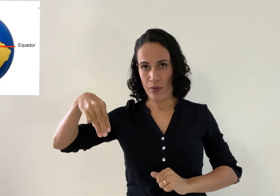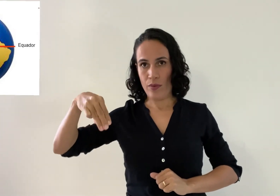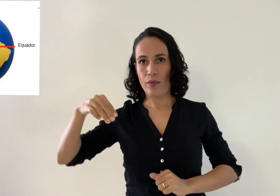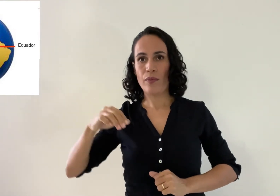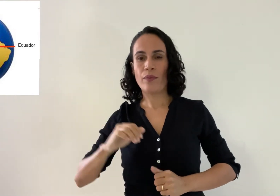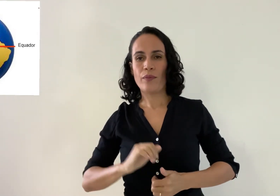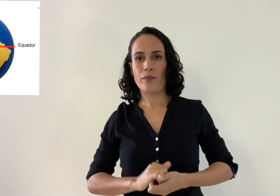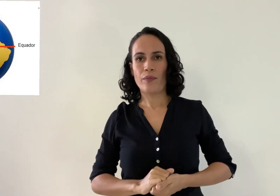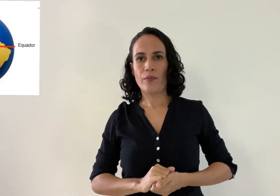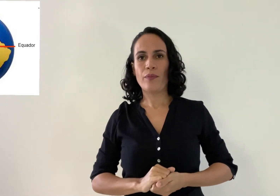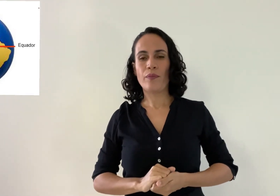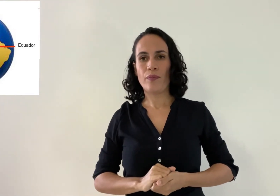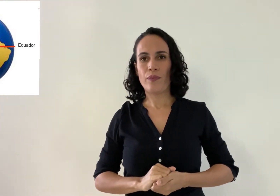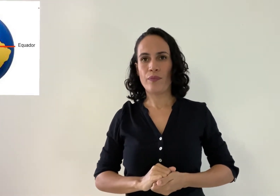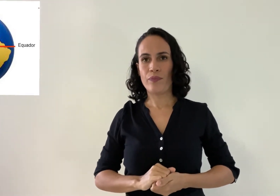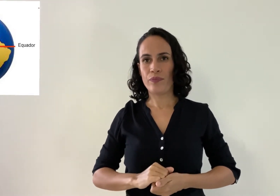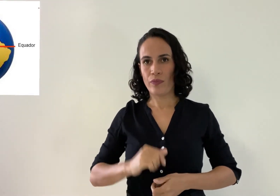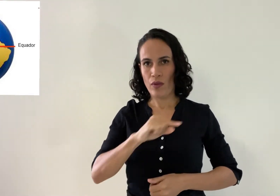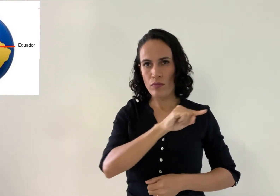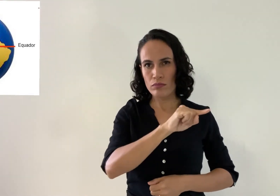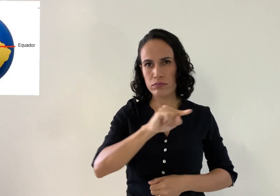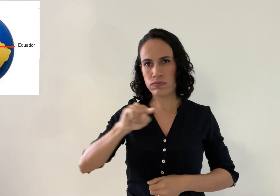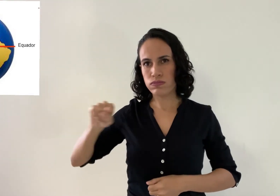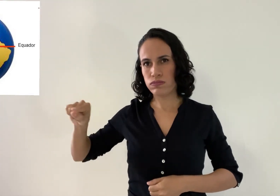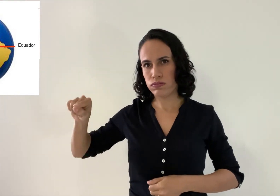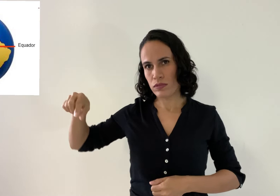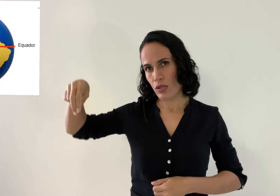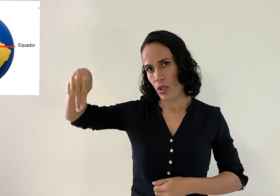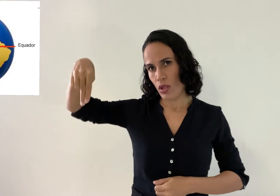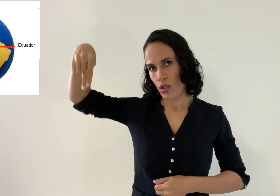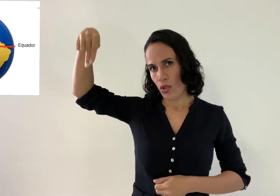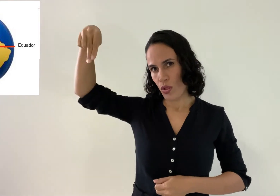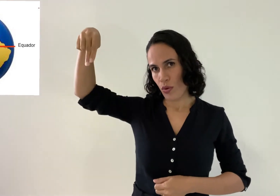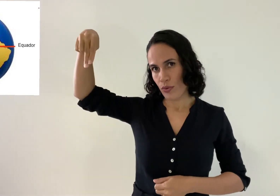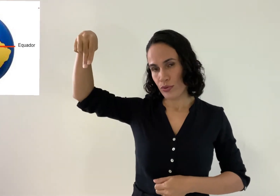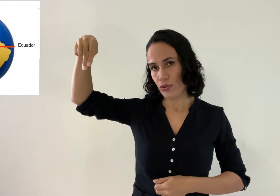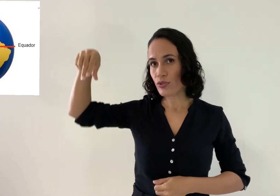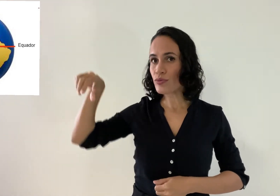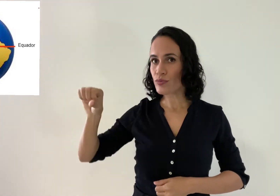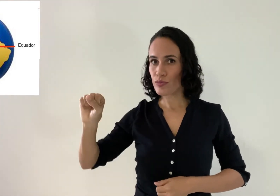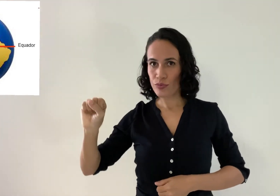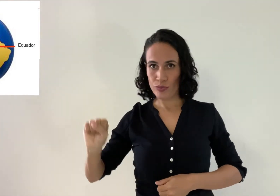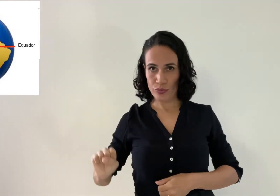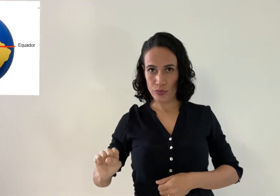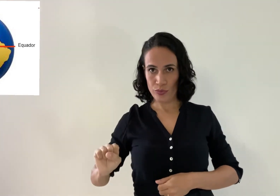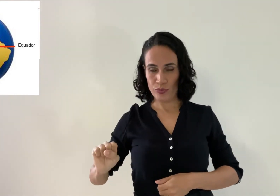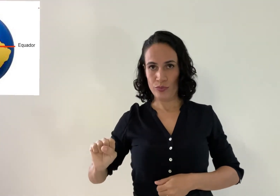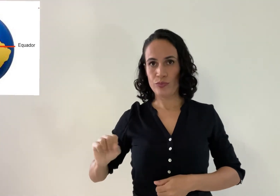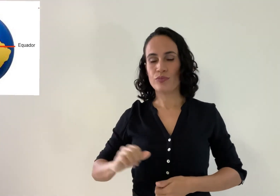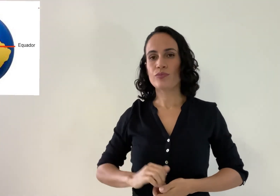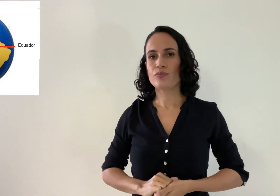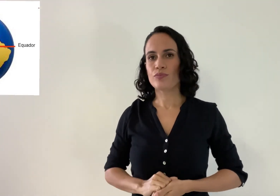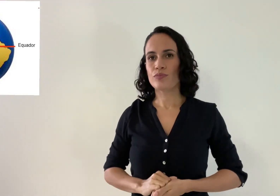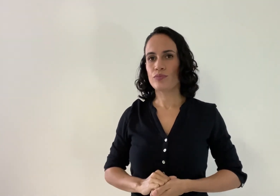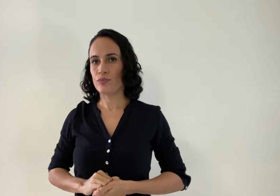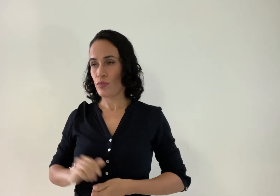iguais. Norte e sul. A linha do Equador divide a Terra em norte e sul. Norte e sul tem sinônimos. O norte pode ser chamado